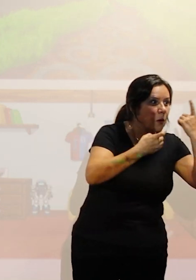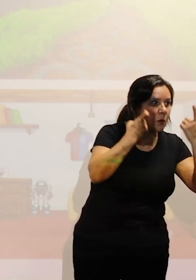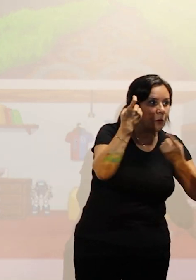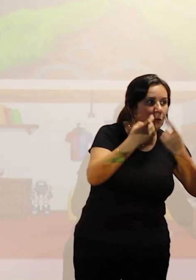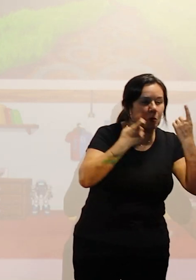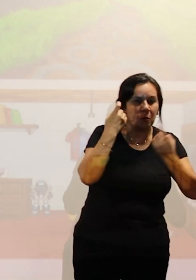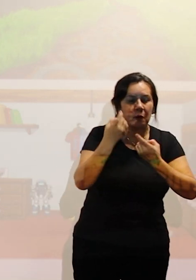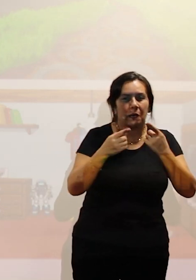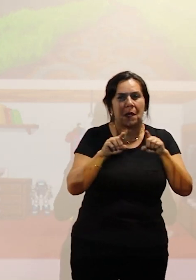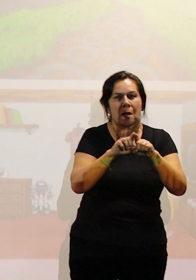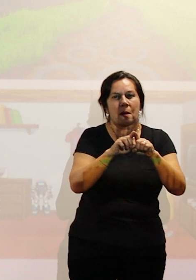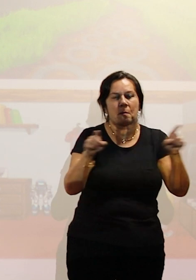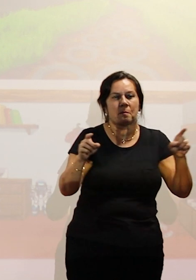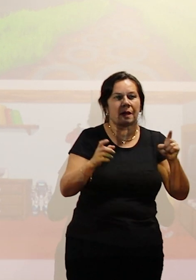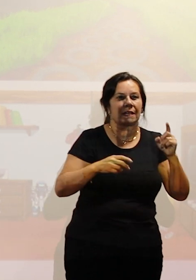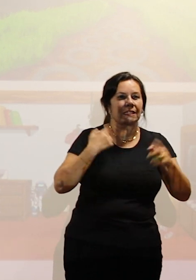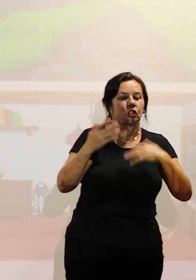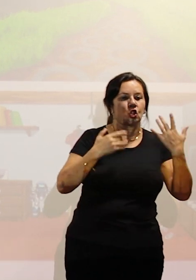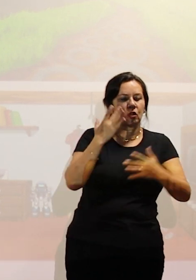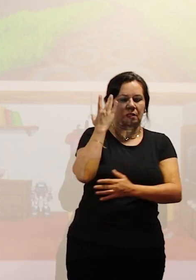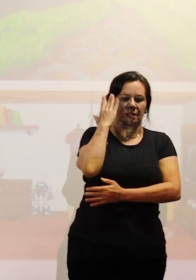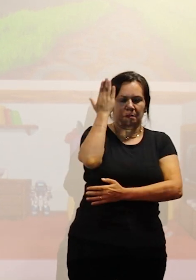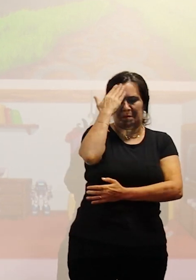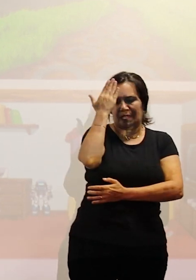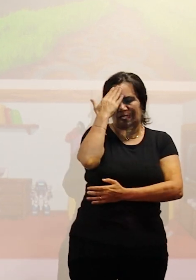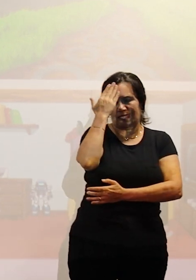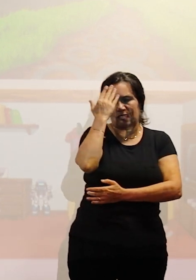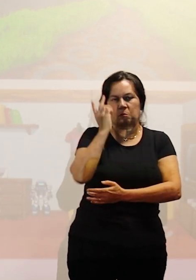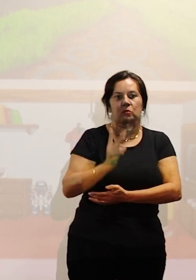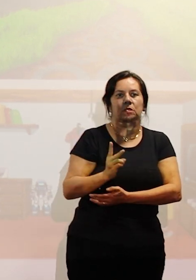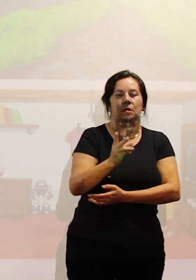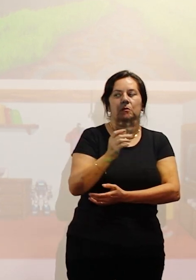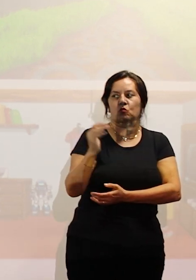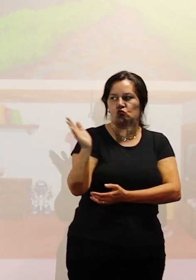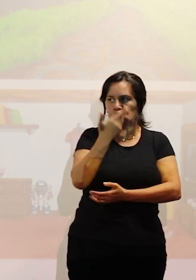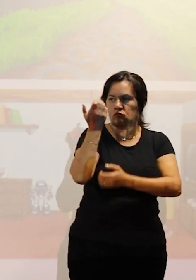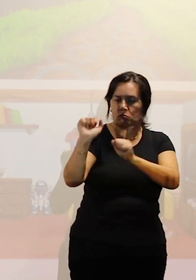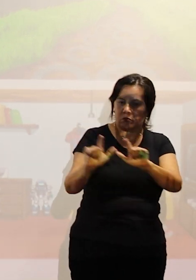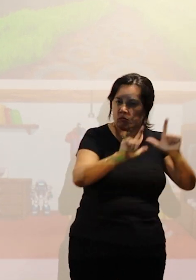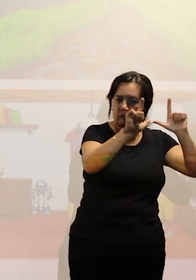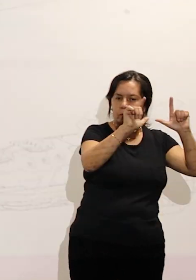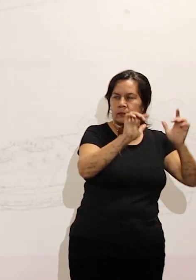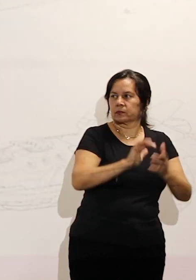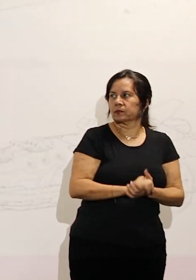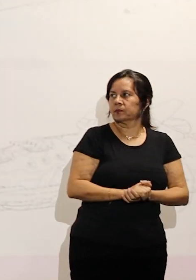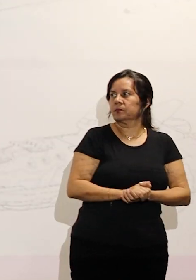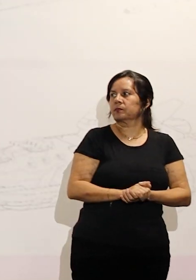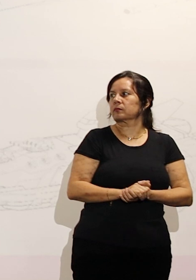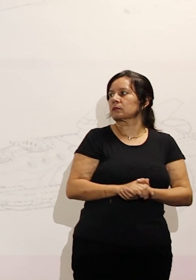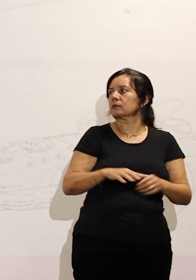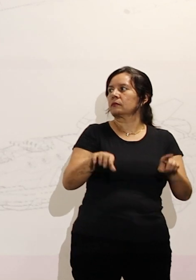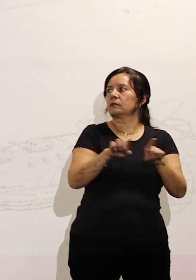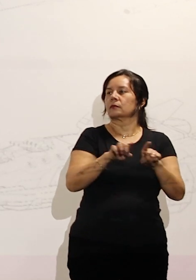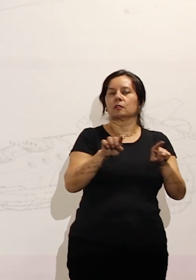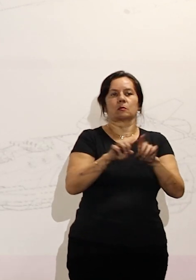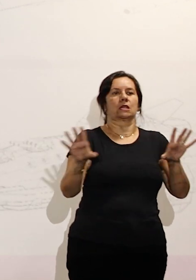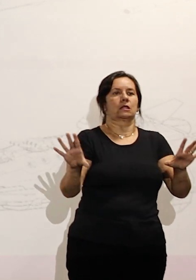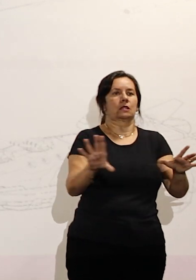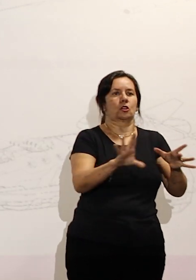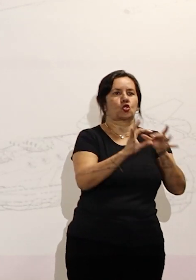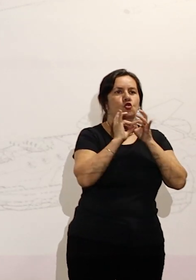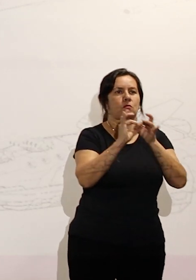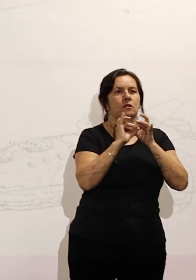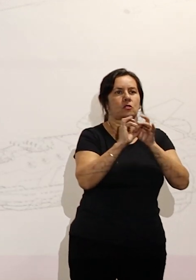tipo de coisa que a gente da arte muitas vezes pensa. Né? Pode passar para o próximo, por favor. E isso está ligado muito